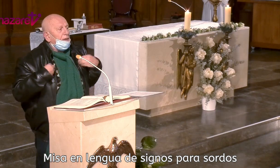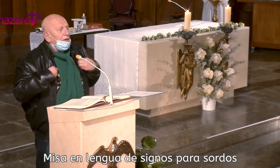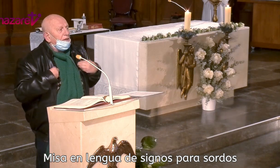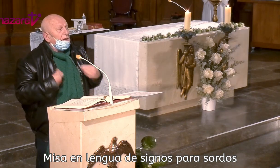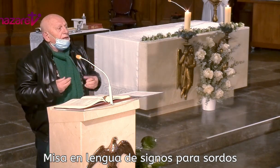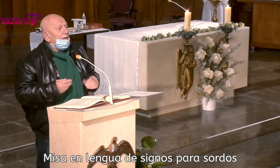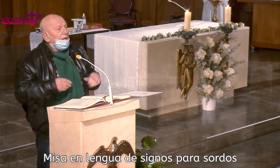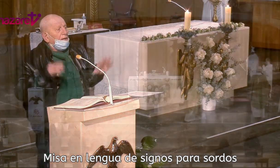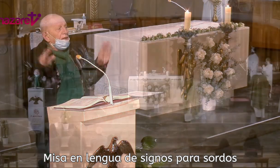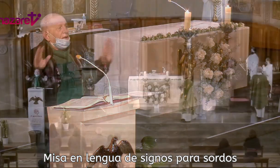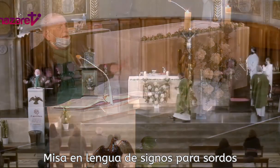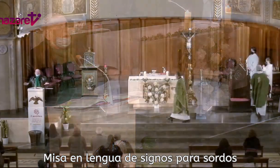vida.